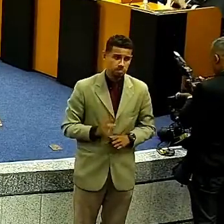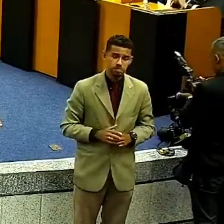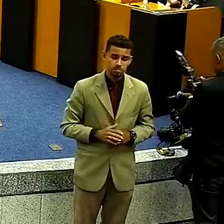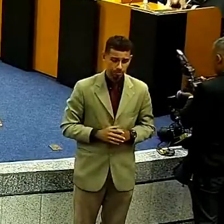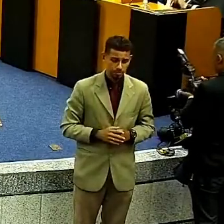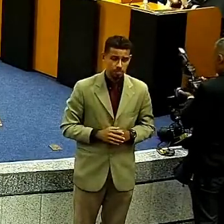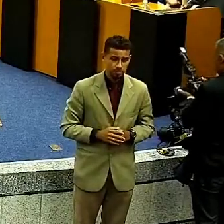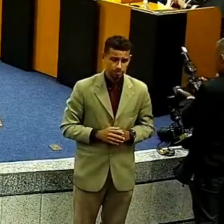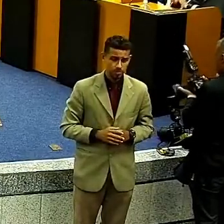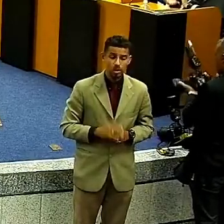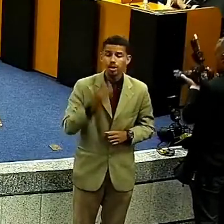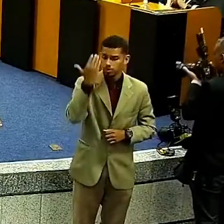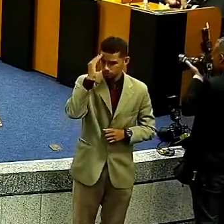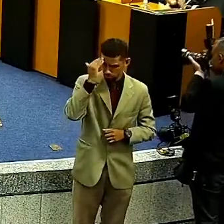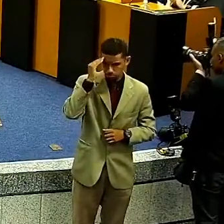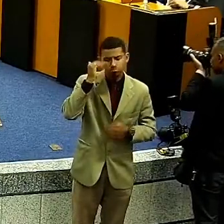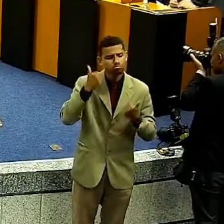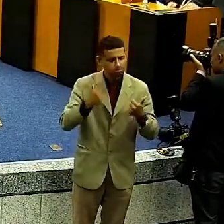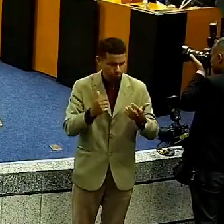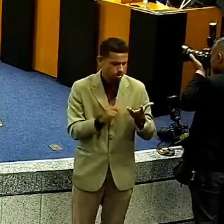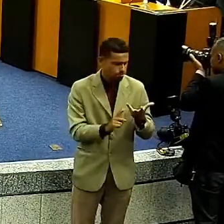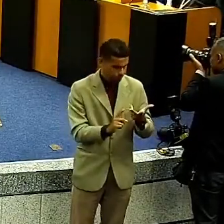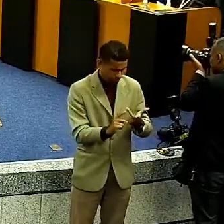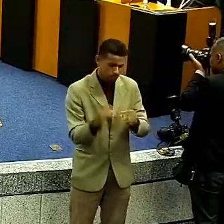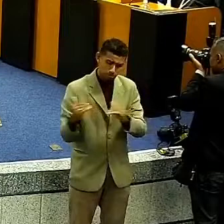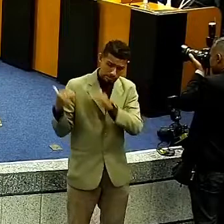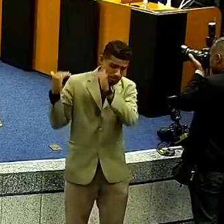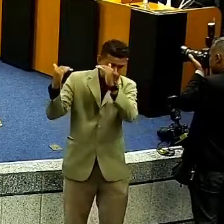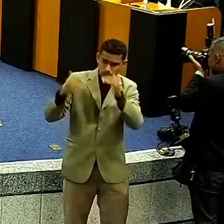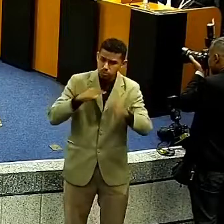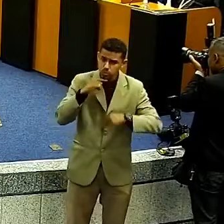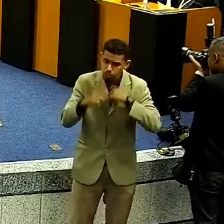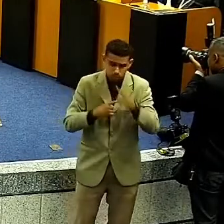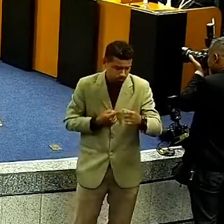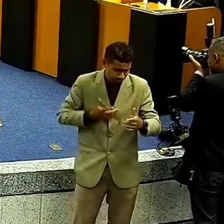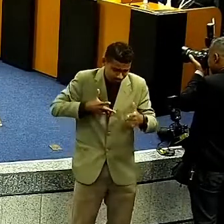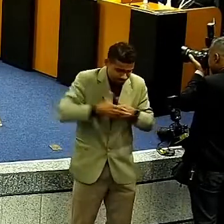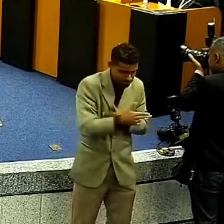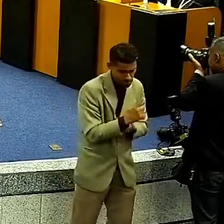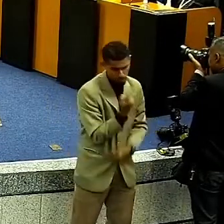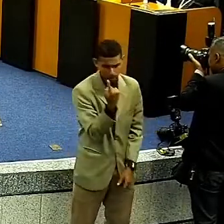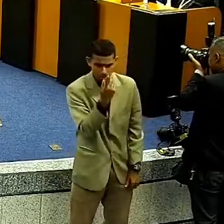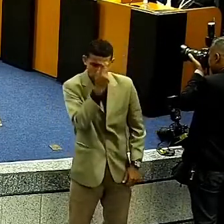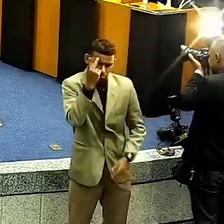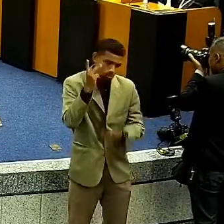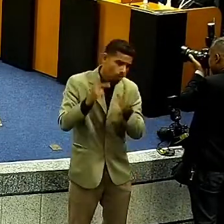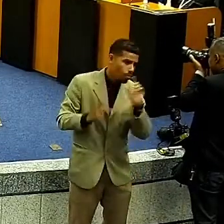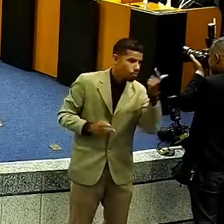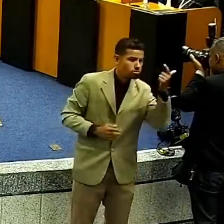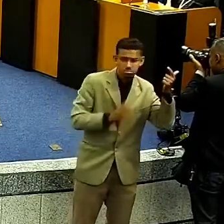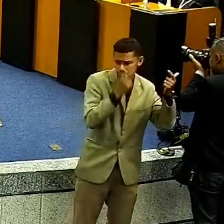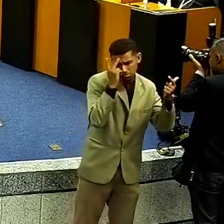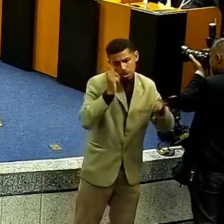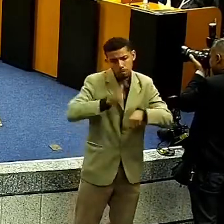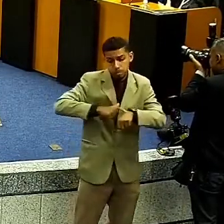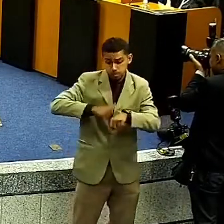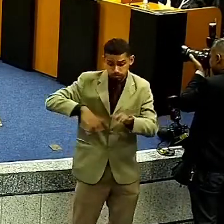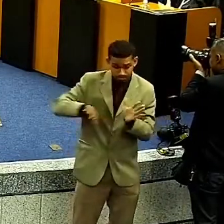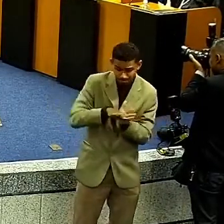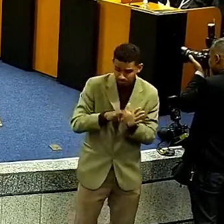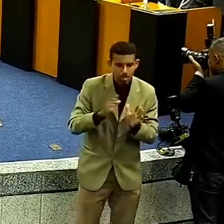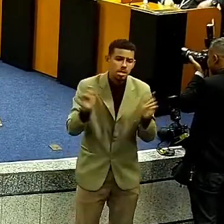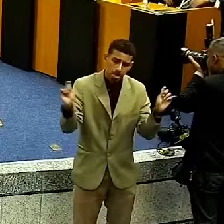fazê-lo compreendemos que razões superiores podem impedir uma ou outra autoridade de chegar no momento Isso é